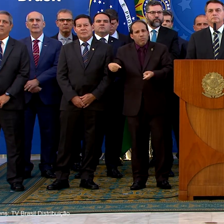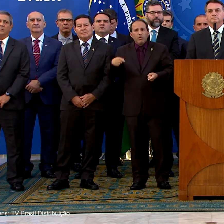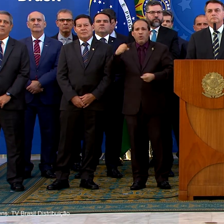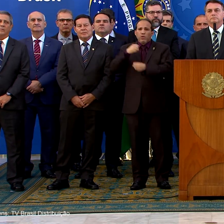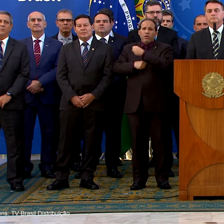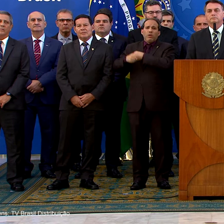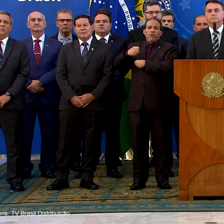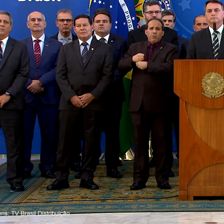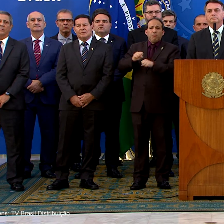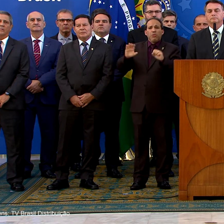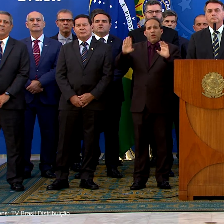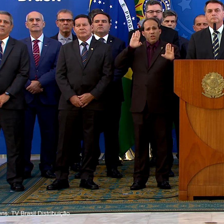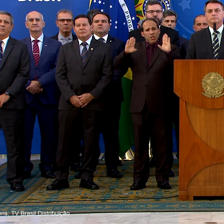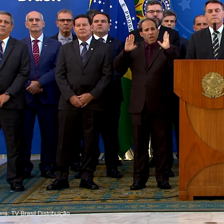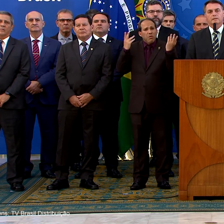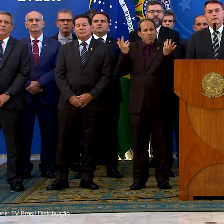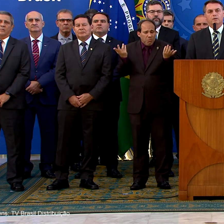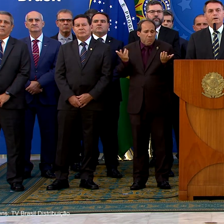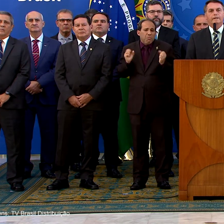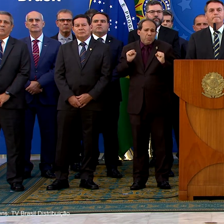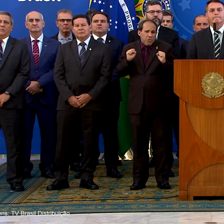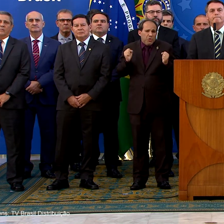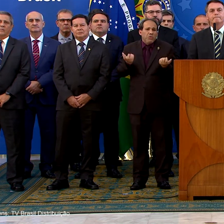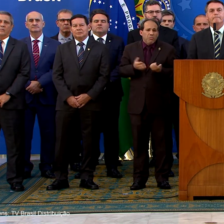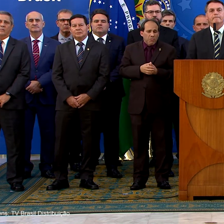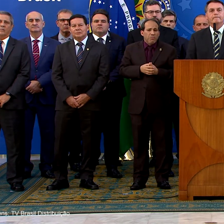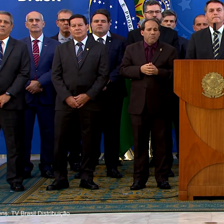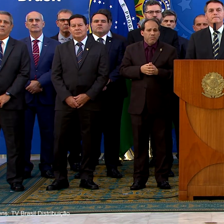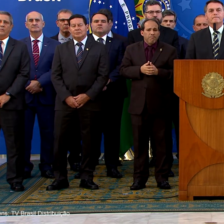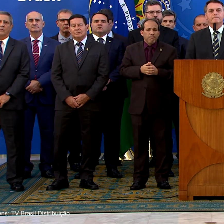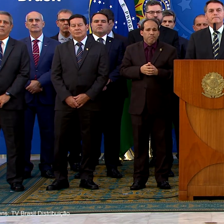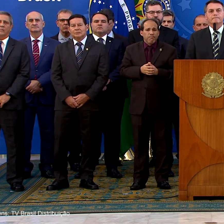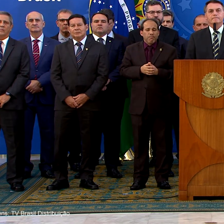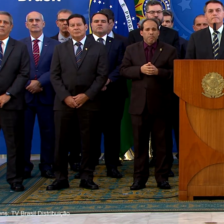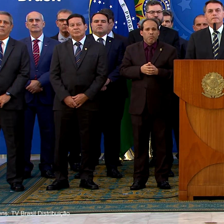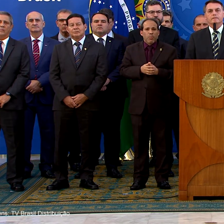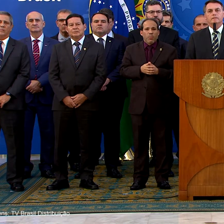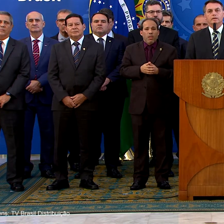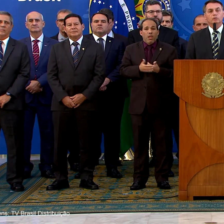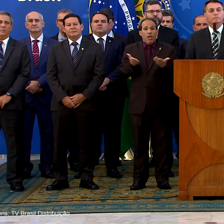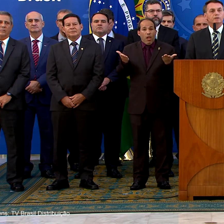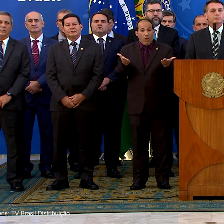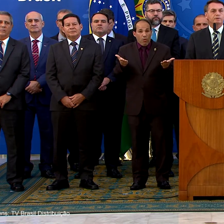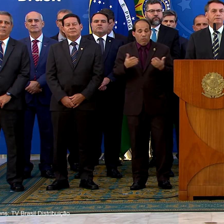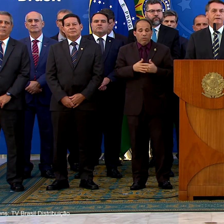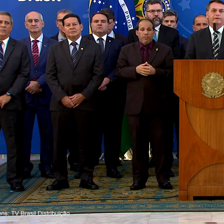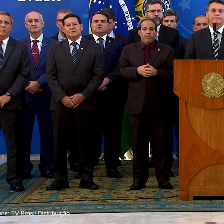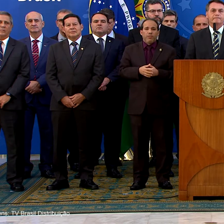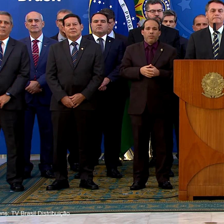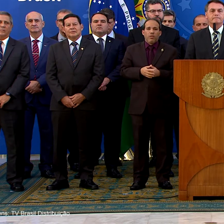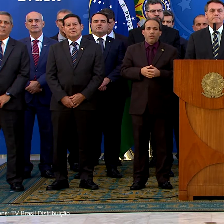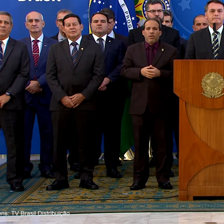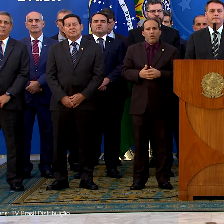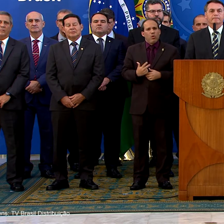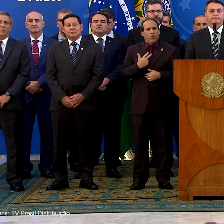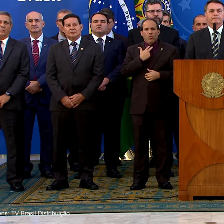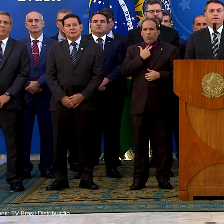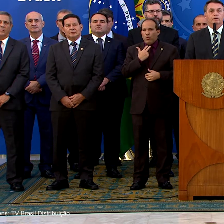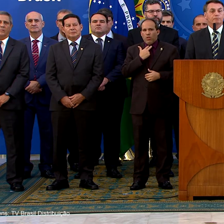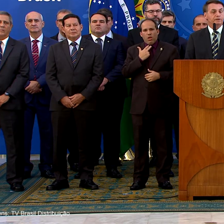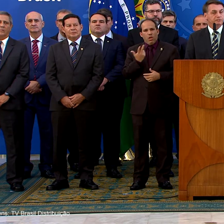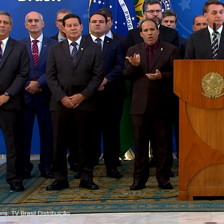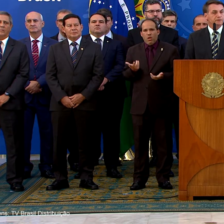e aí e agora e eu não posso conviver